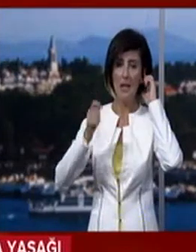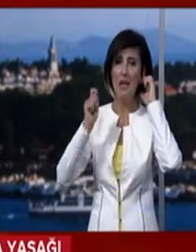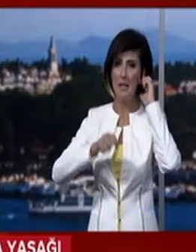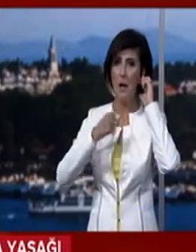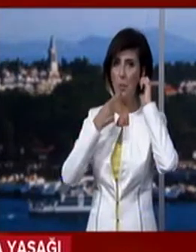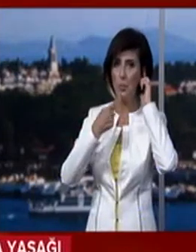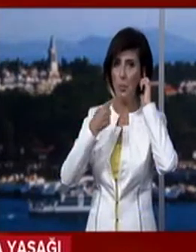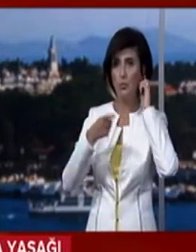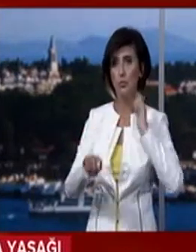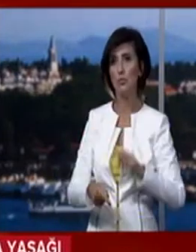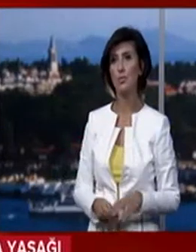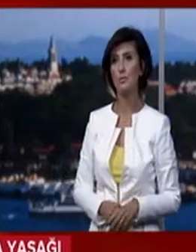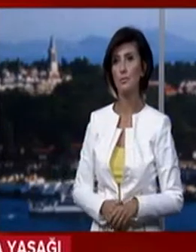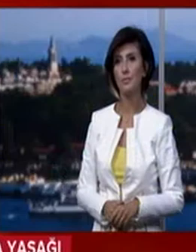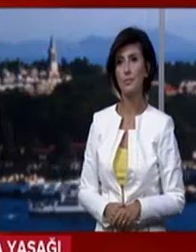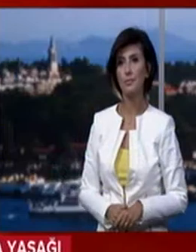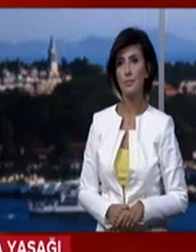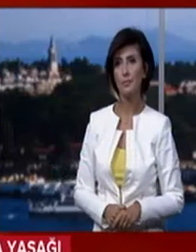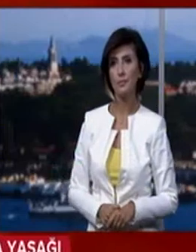faaliyeti gerçekleştiriyoruz.